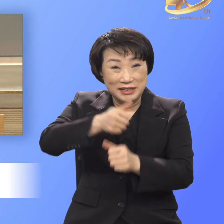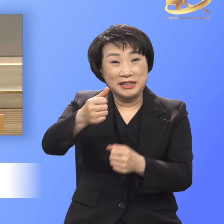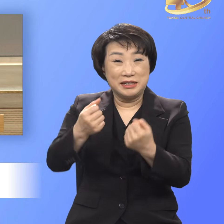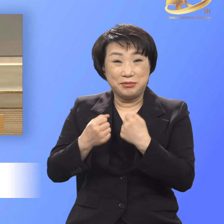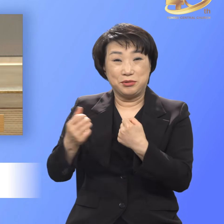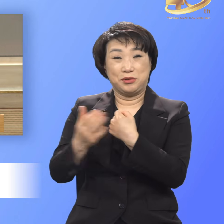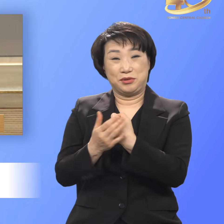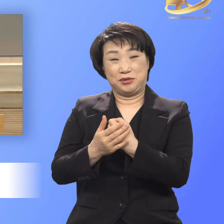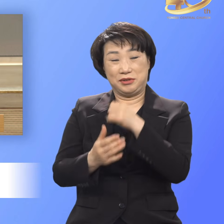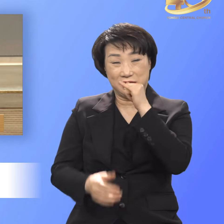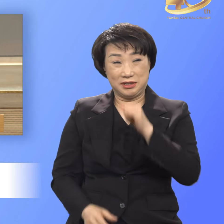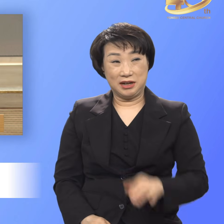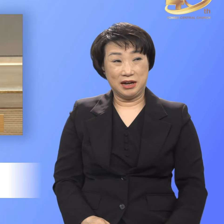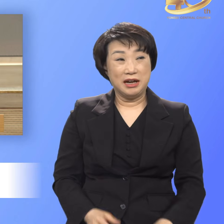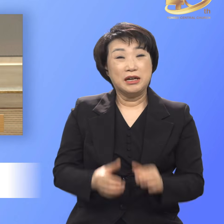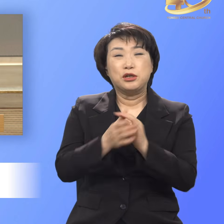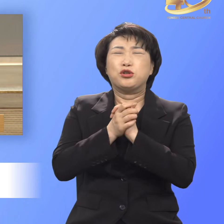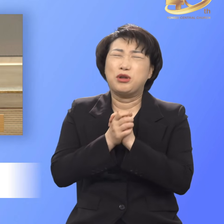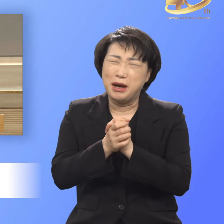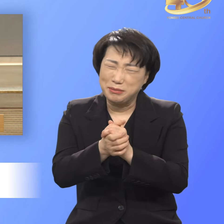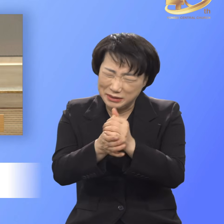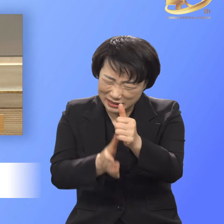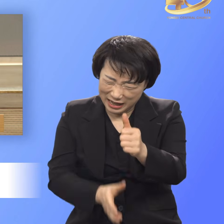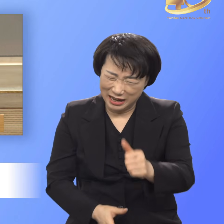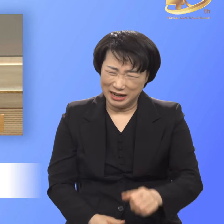주신다요. 기도하라 그 말이요.